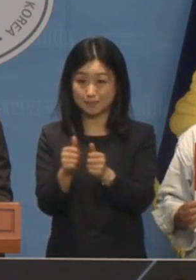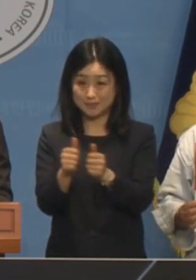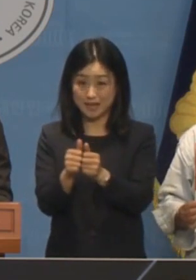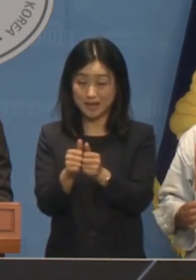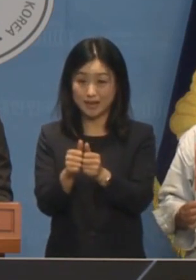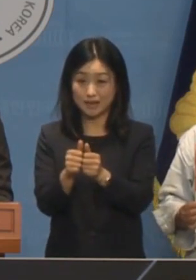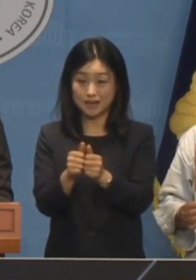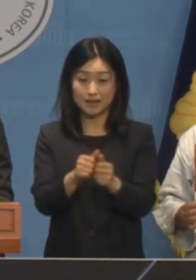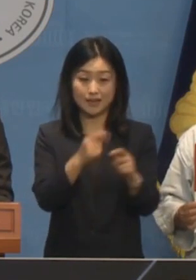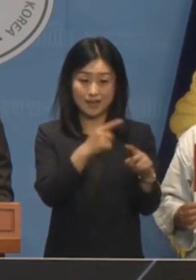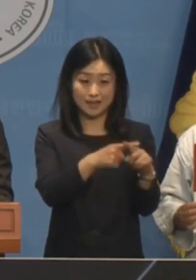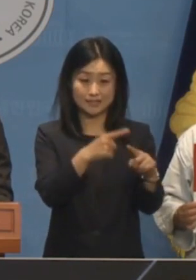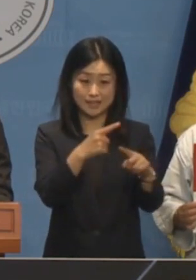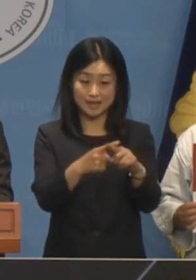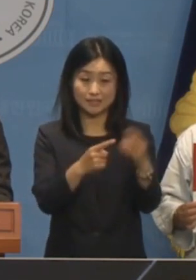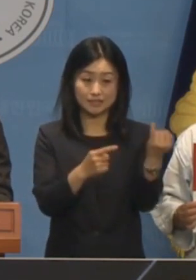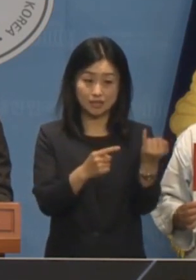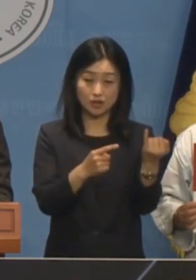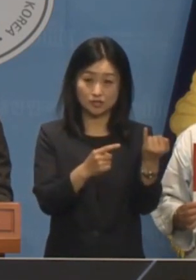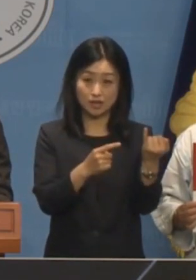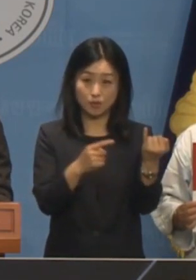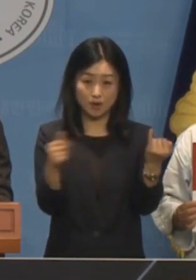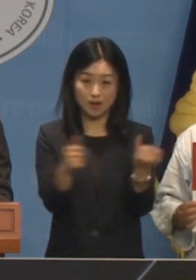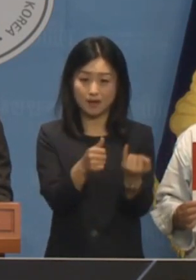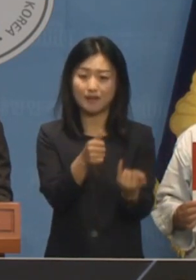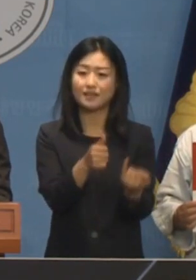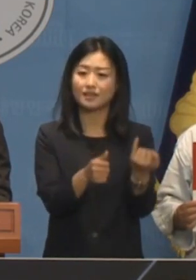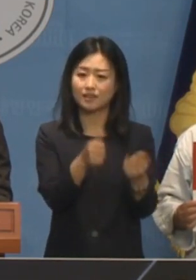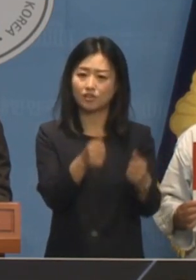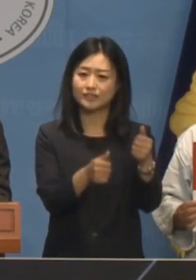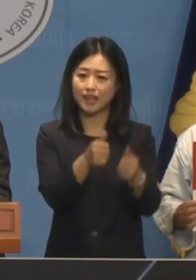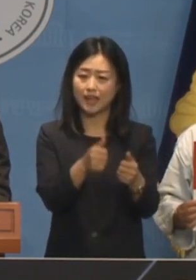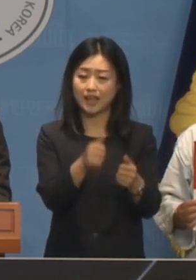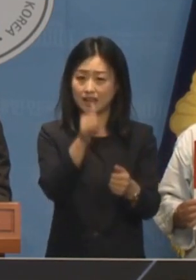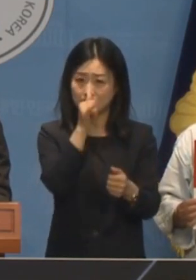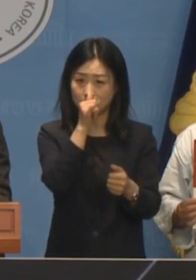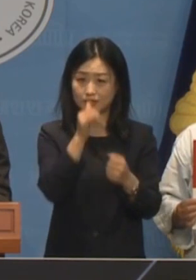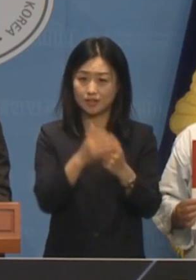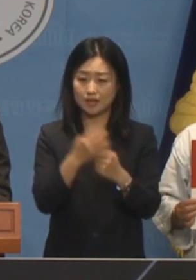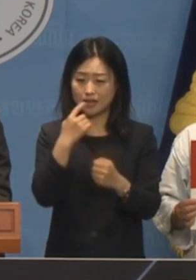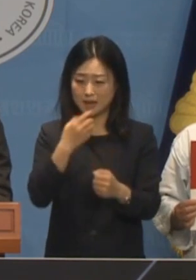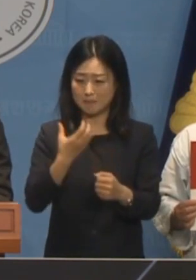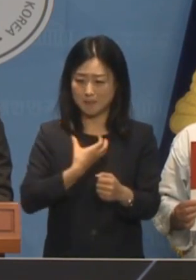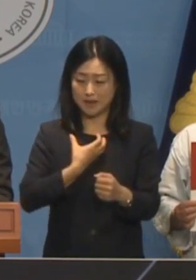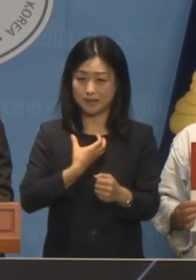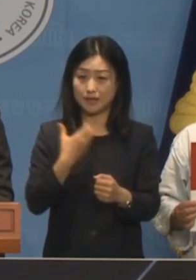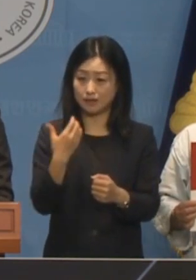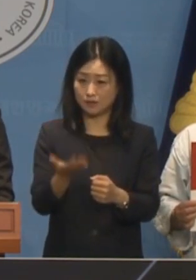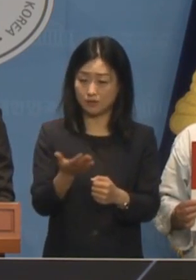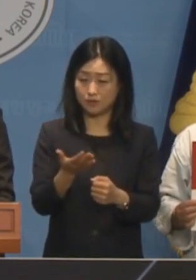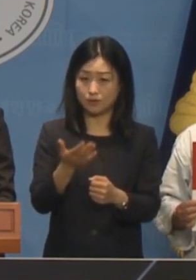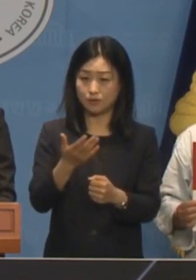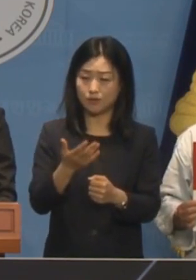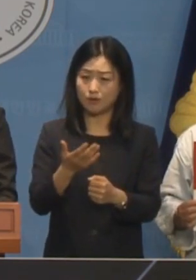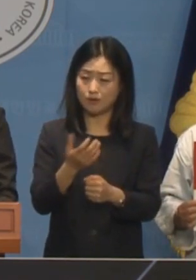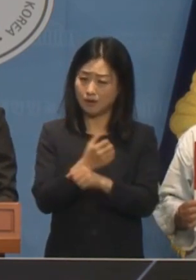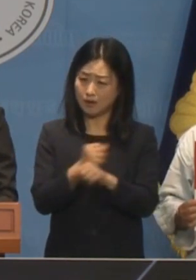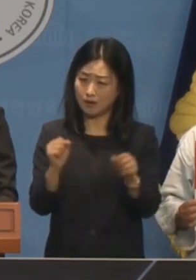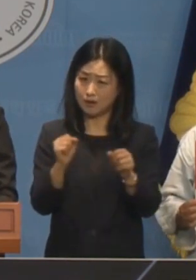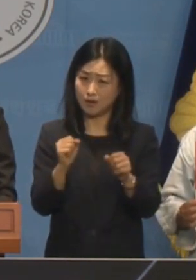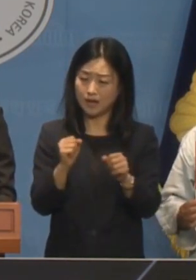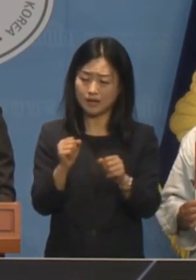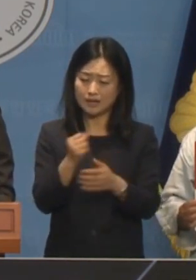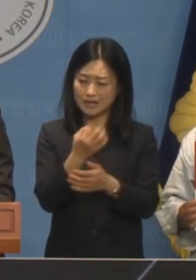선수가 XX 염색체를 가진 여자 선수와 불공정 경쟁을 펼쳐 금메달을 따도록 한 것을 왜 용인했는지 납득하지 못하고